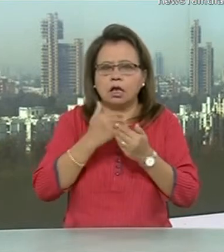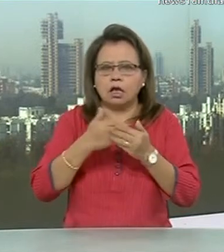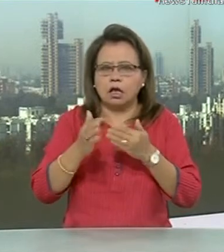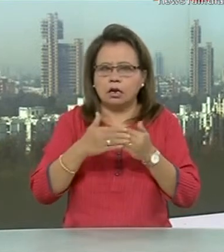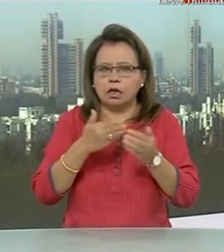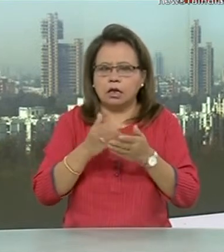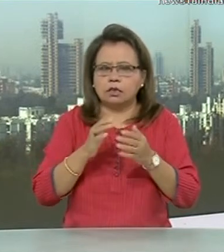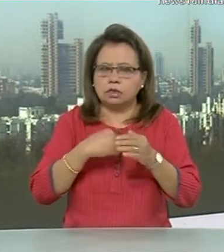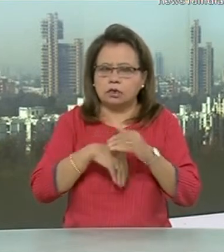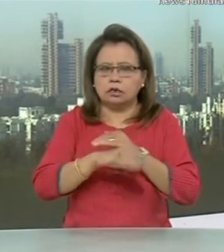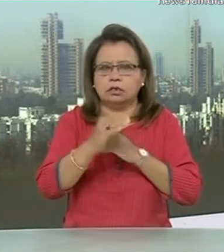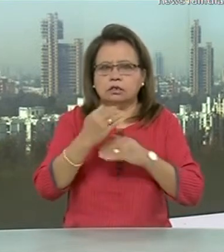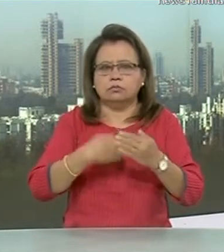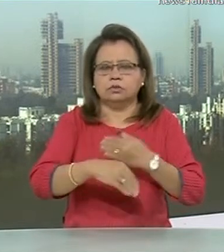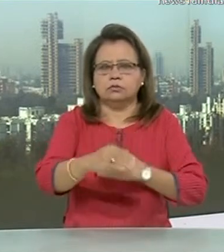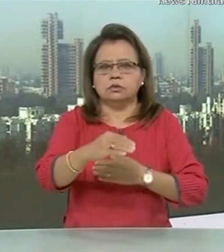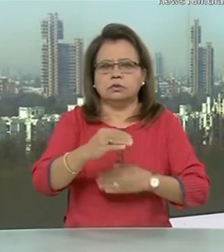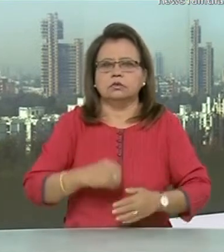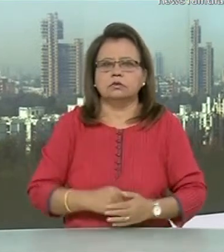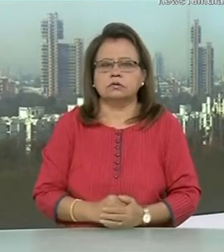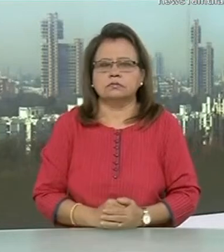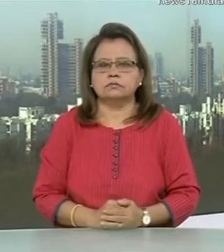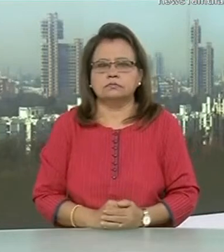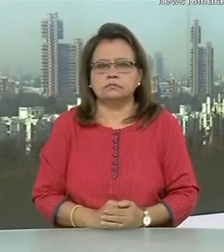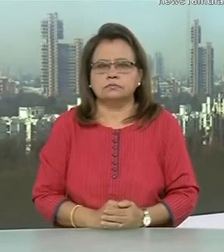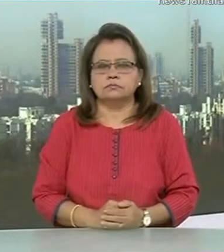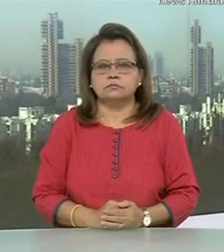हाथ जाने की अनुमति दी गई है